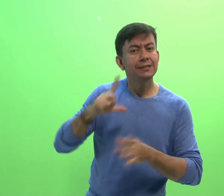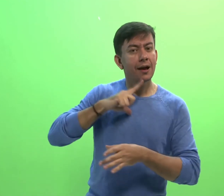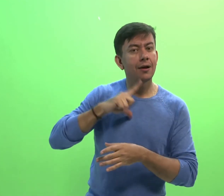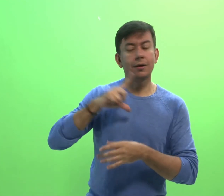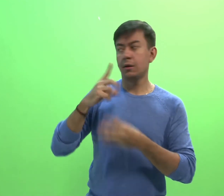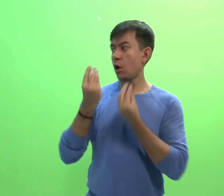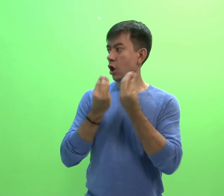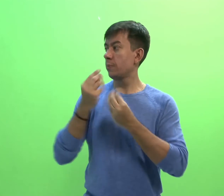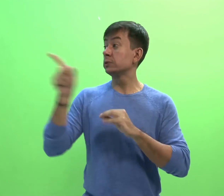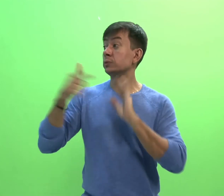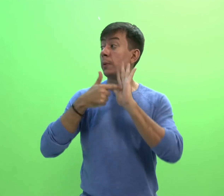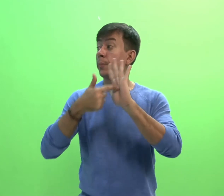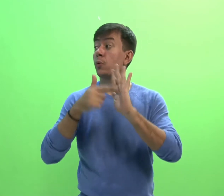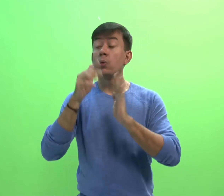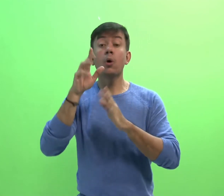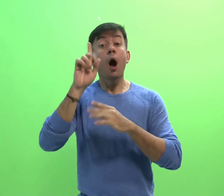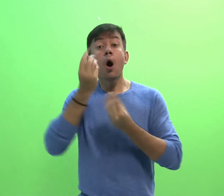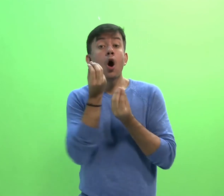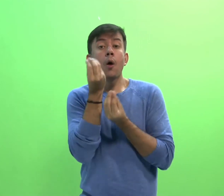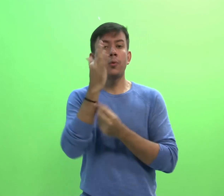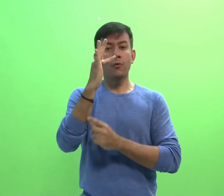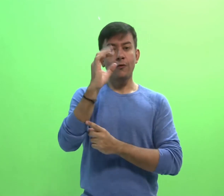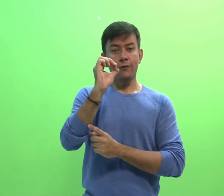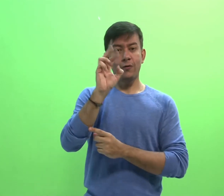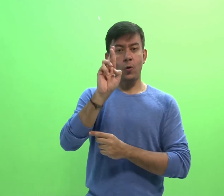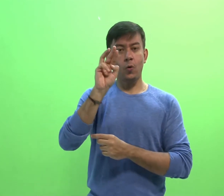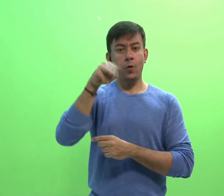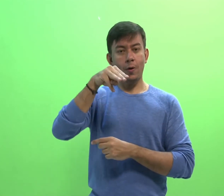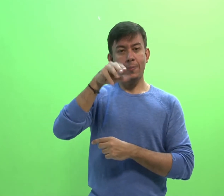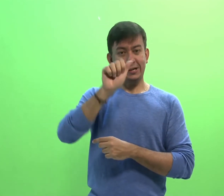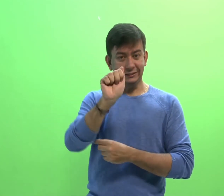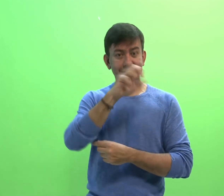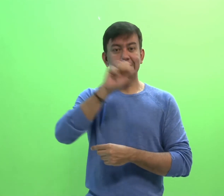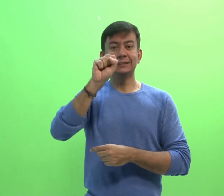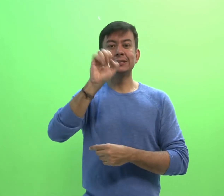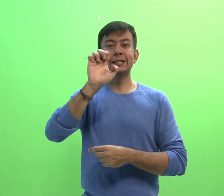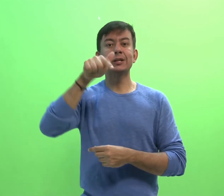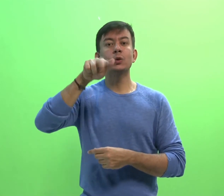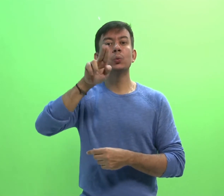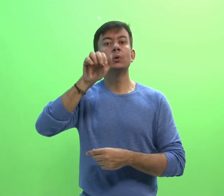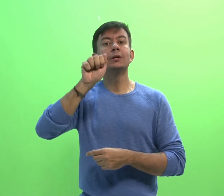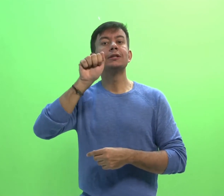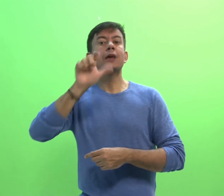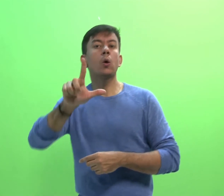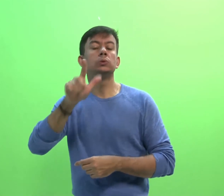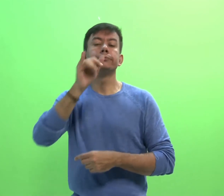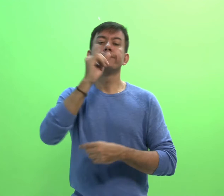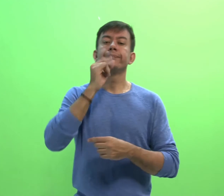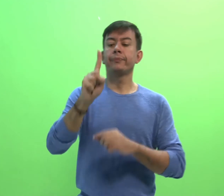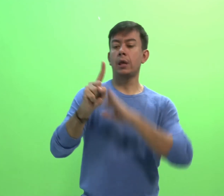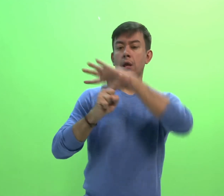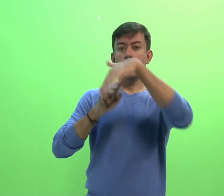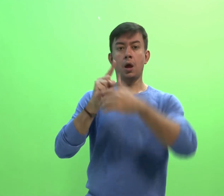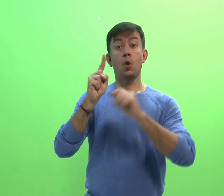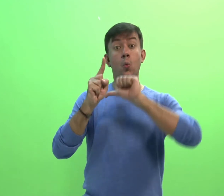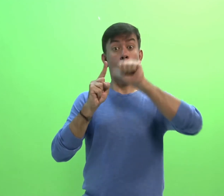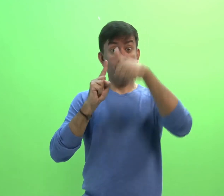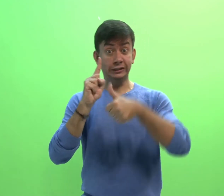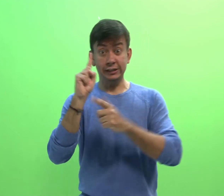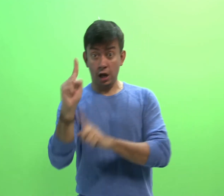Qual vai ser a forma? Qual será a forma sequencial? Então essa será a configuração de mão. O